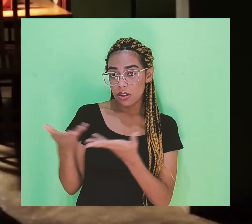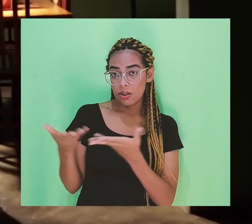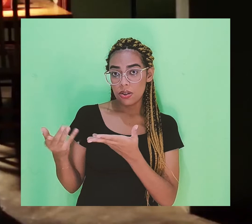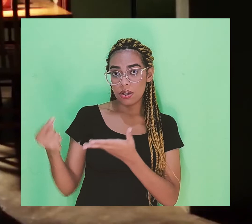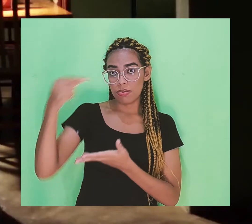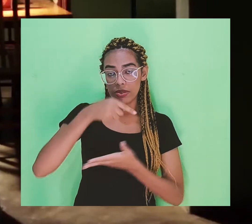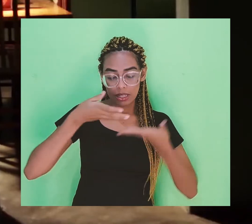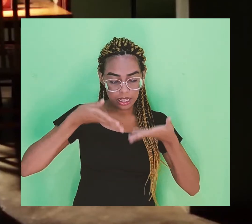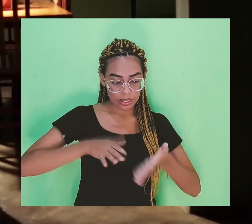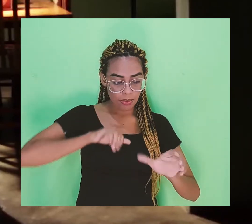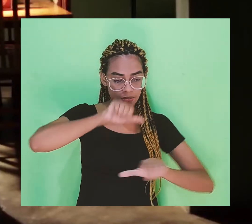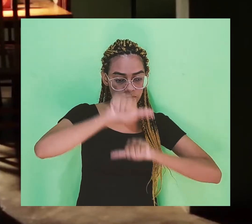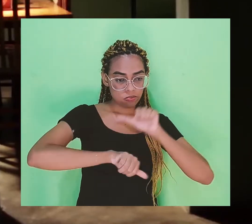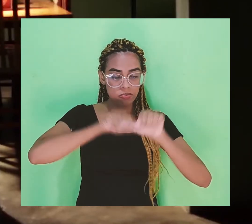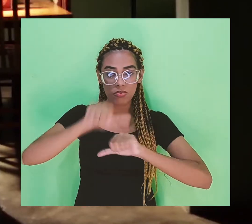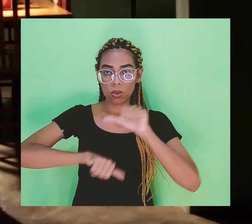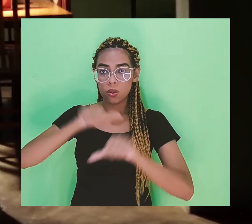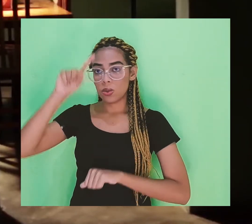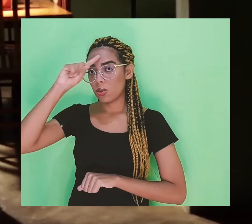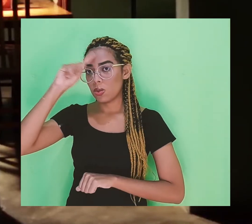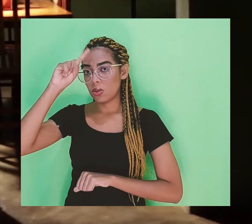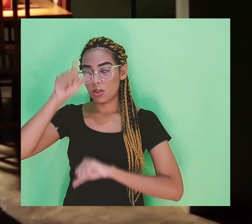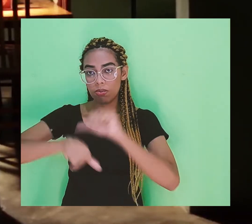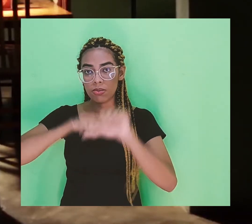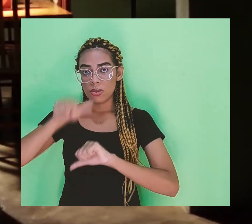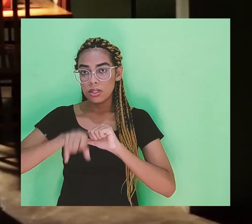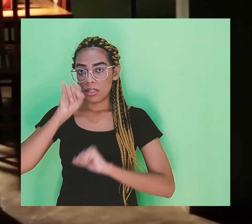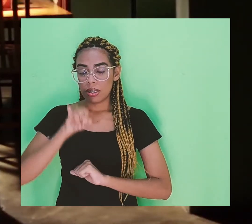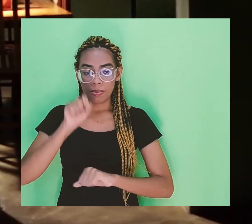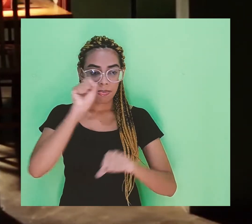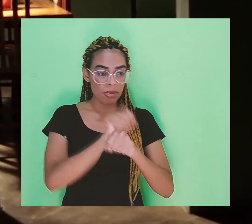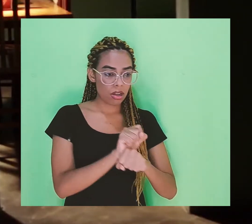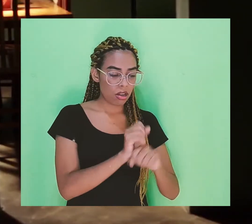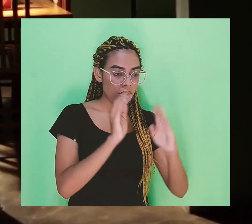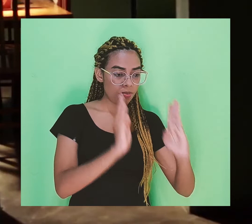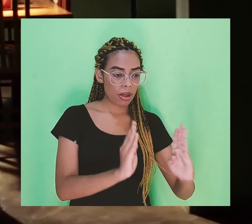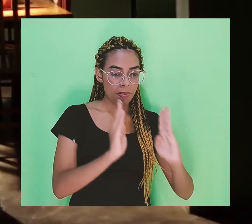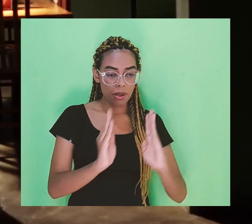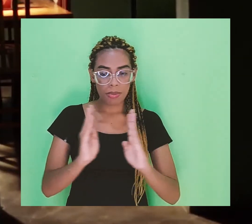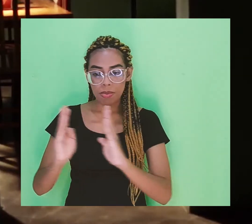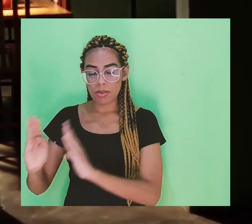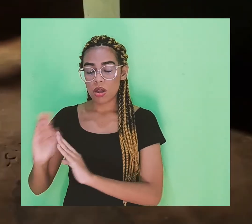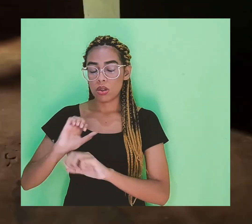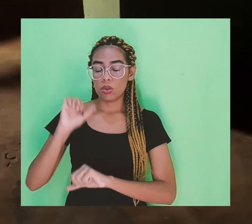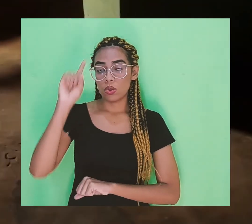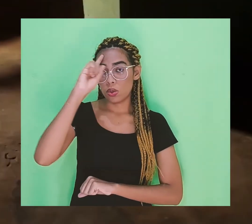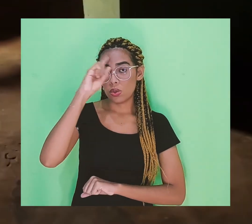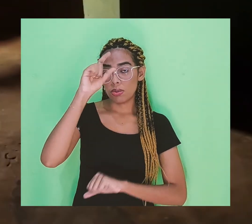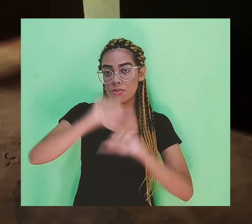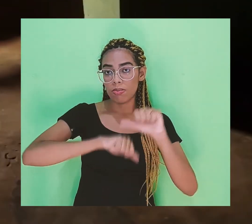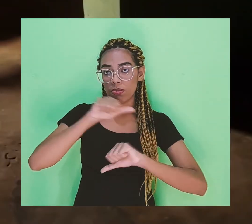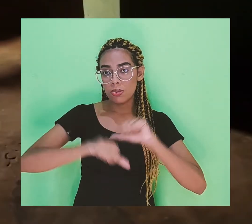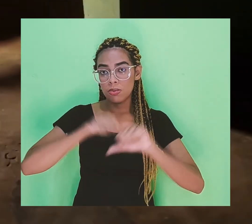nasceu. Ela já se modificou e todo dia ela muda. Quando a gente para olhar uma criança, ela todo dia ela muda, todo dia ela cresce, todo dia ela